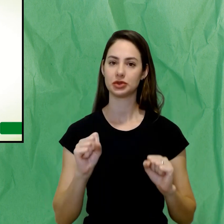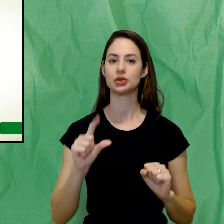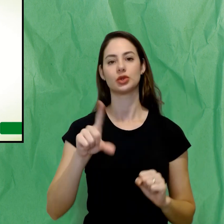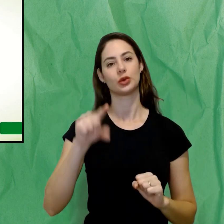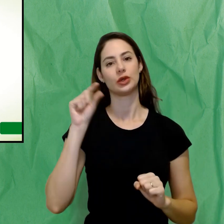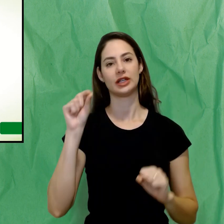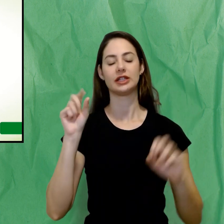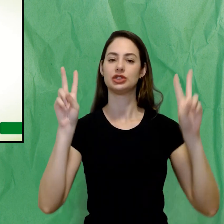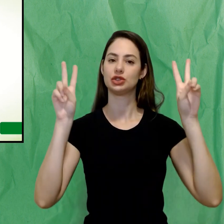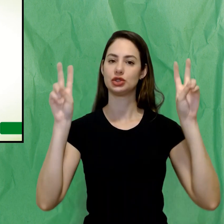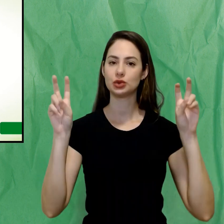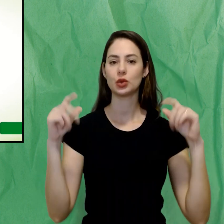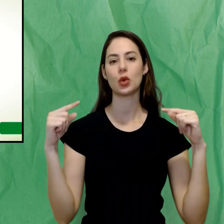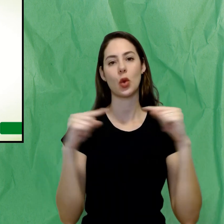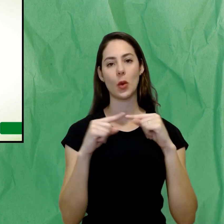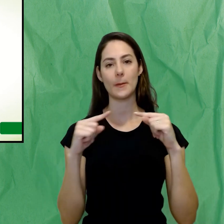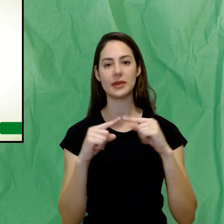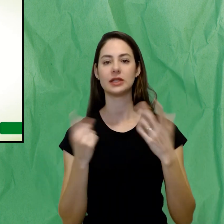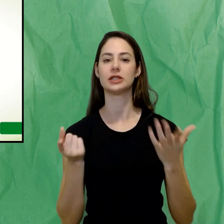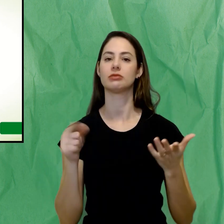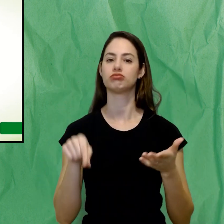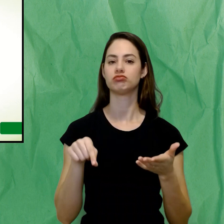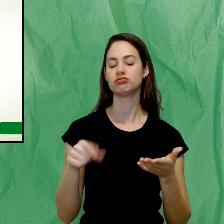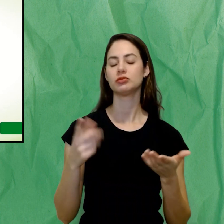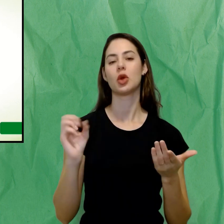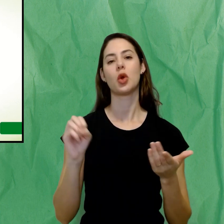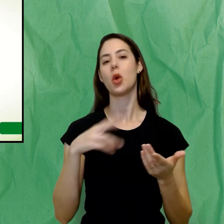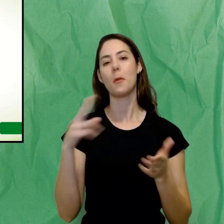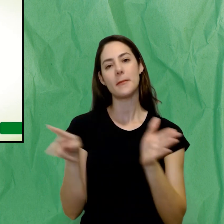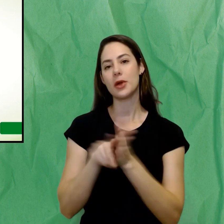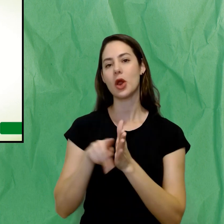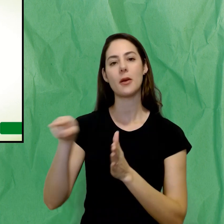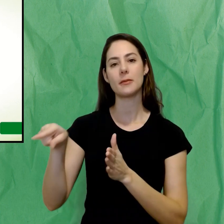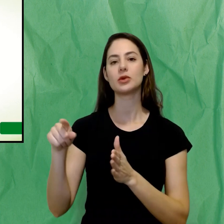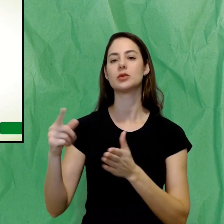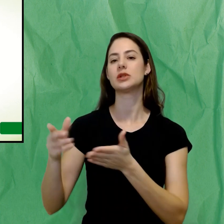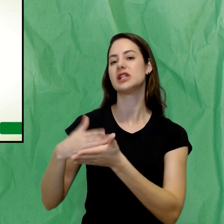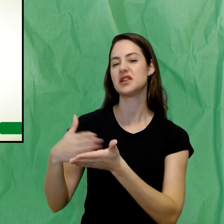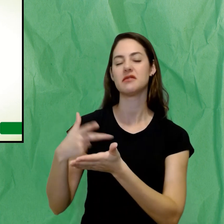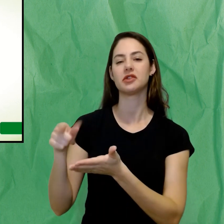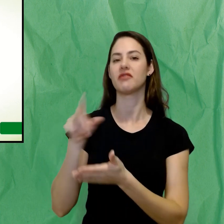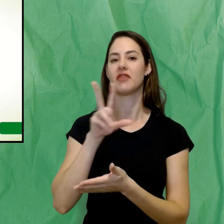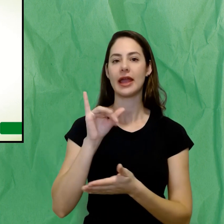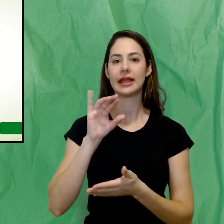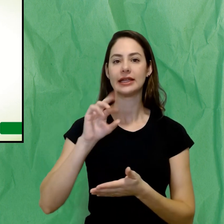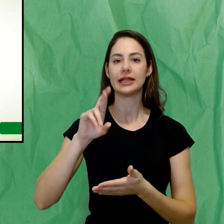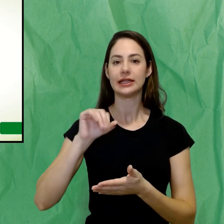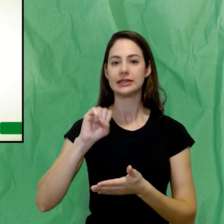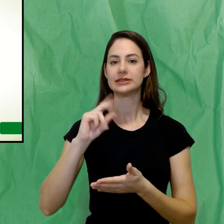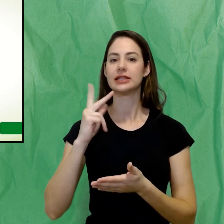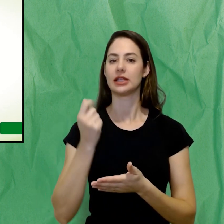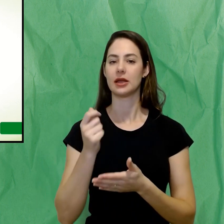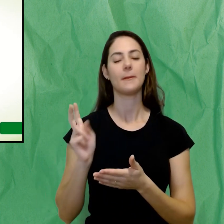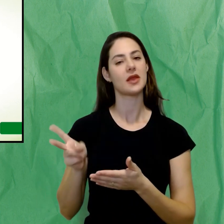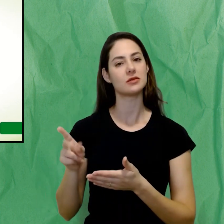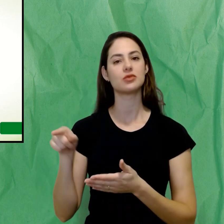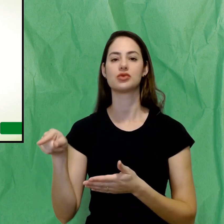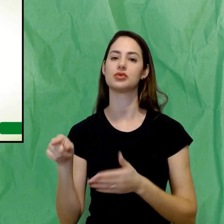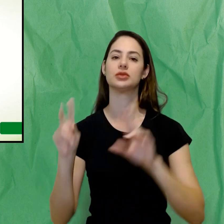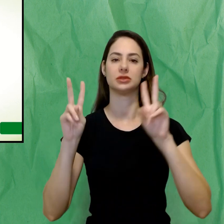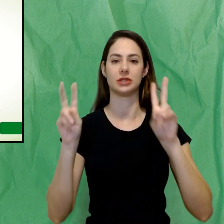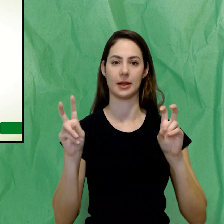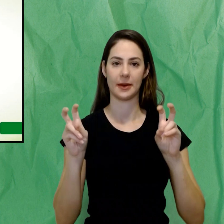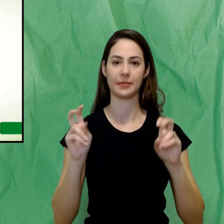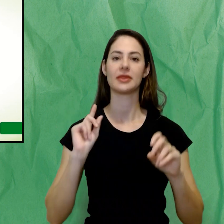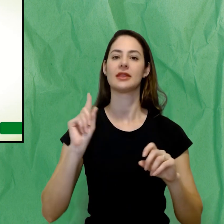título relacionado à obra ou usar o título da própria obra escolhida para resenha. Na sequência